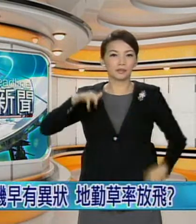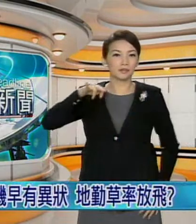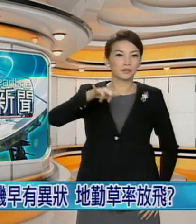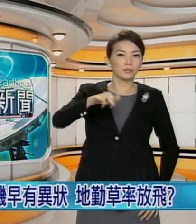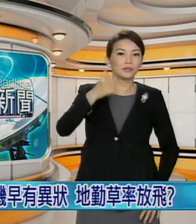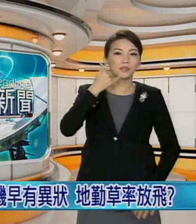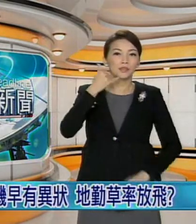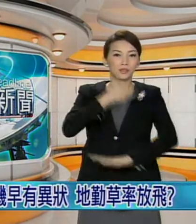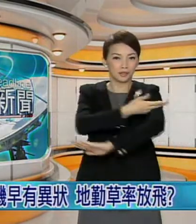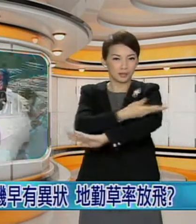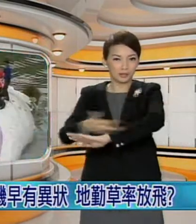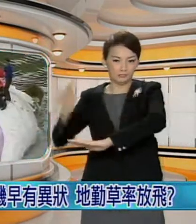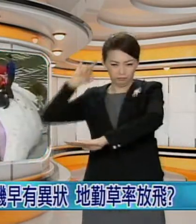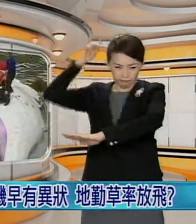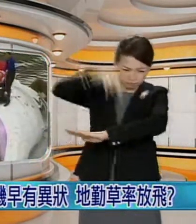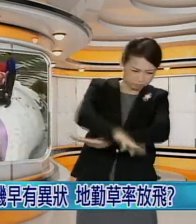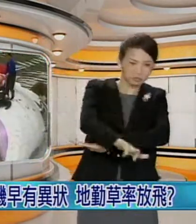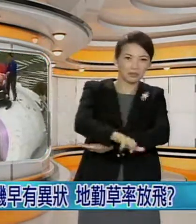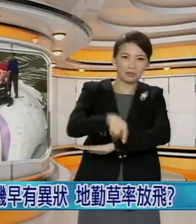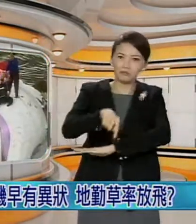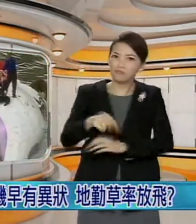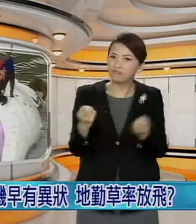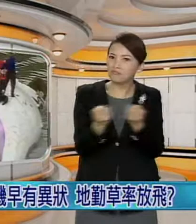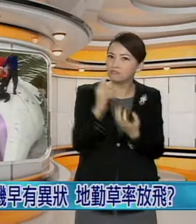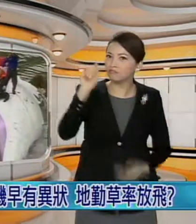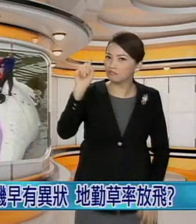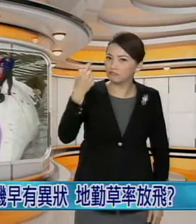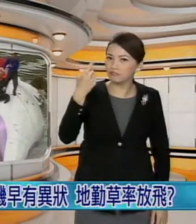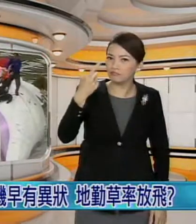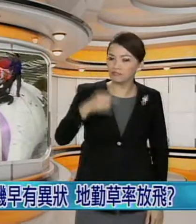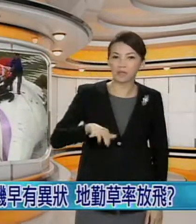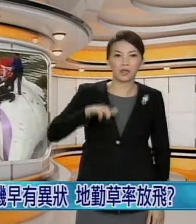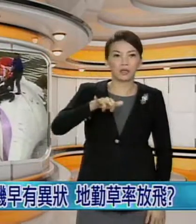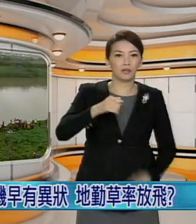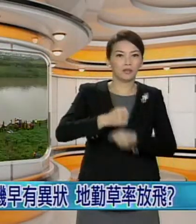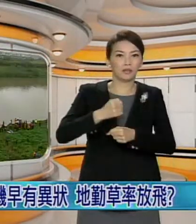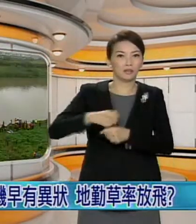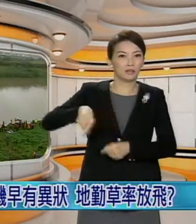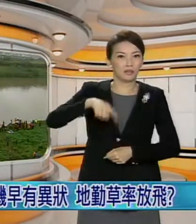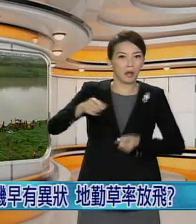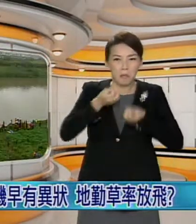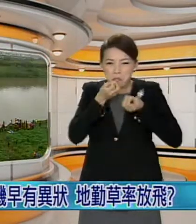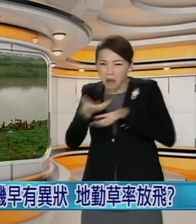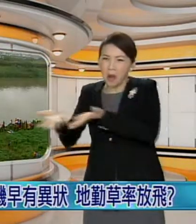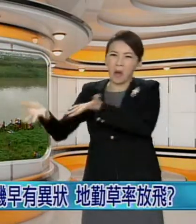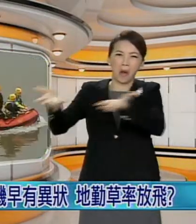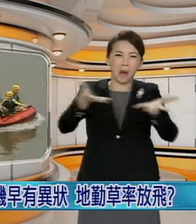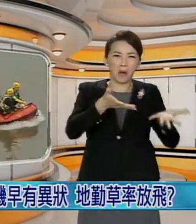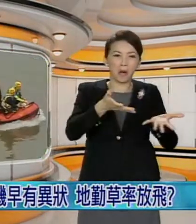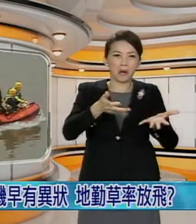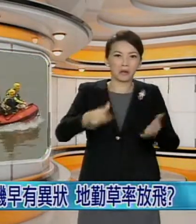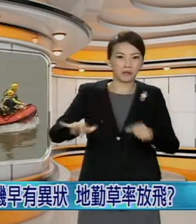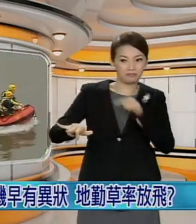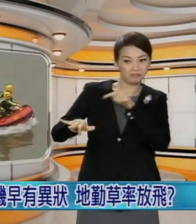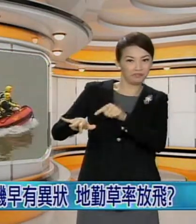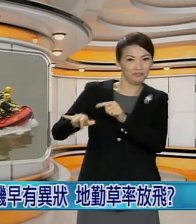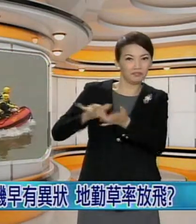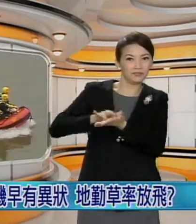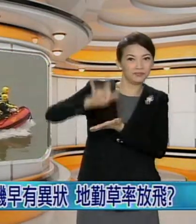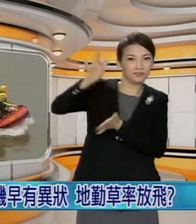兴航空坠毁基隆河，原因是什么？航空界就盛传，这架飞机当天执行